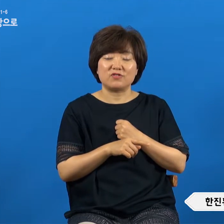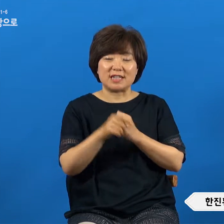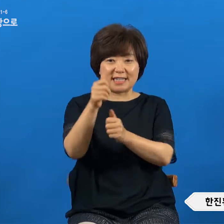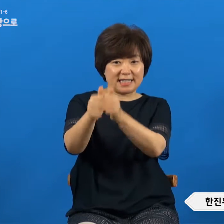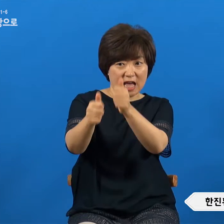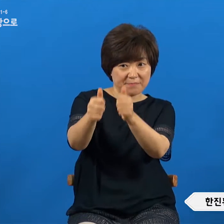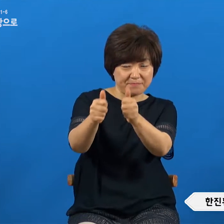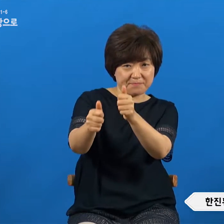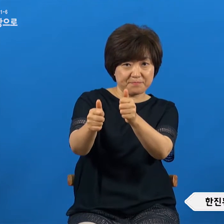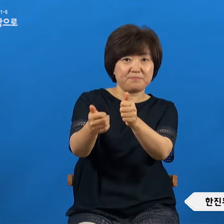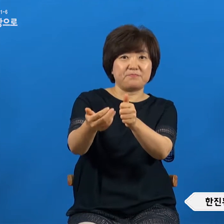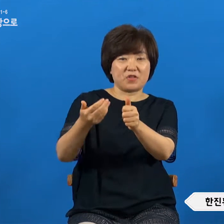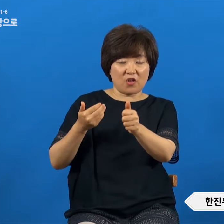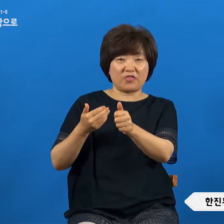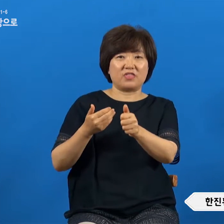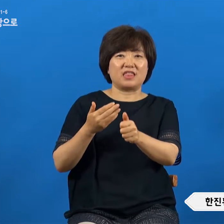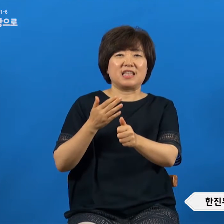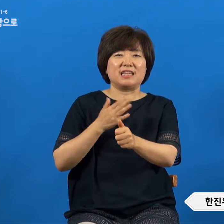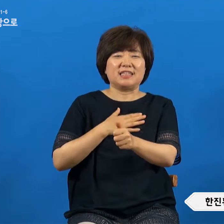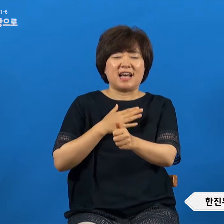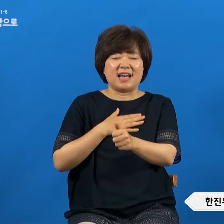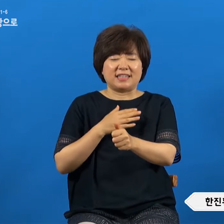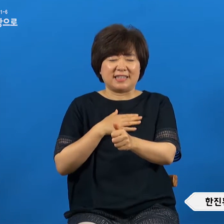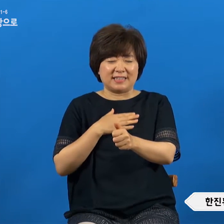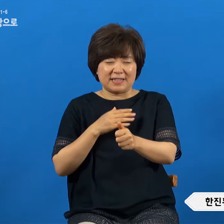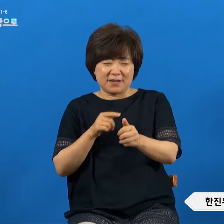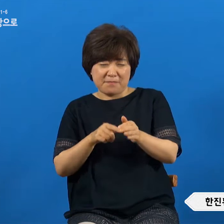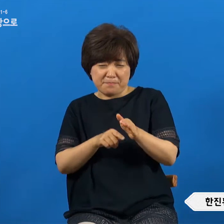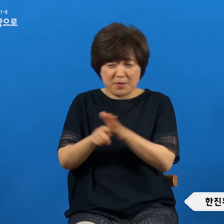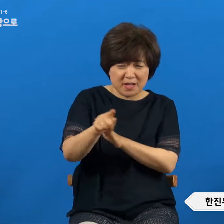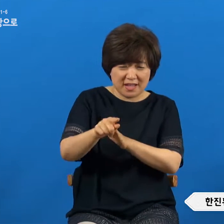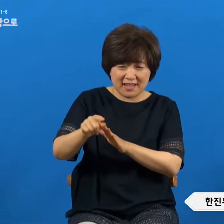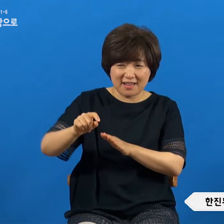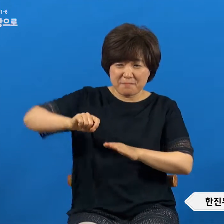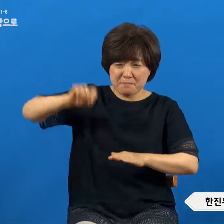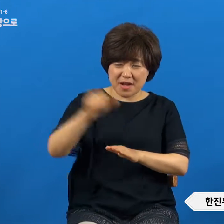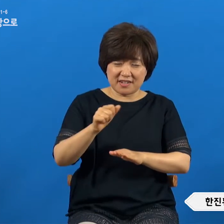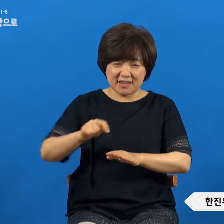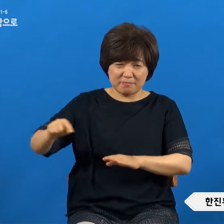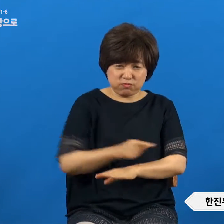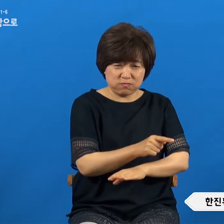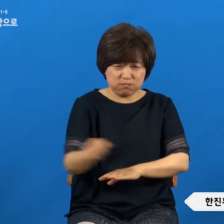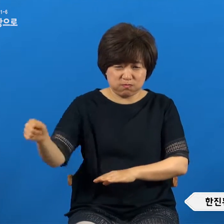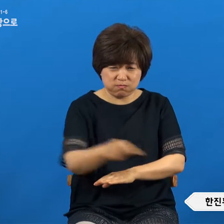시합을 할 때에 자기는 전속력으로 달리기 때문이라고 했습니다.